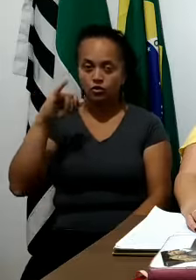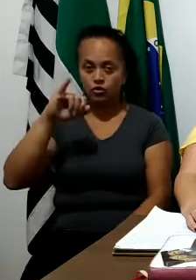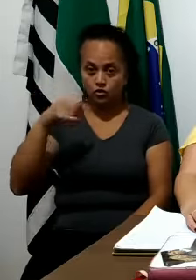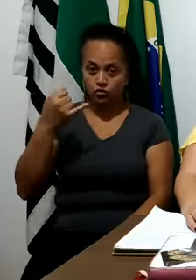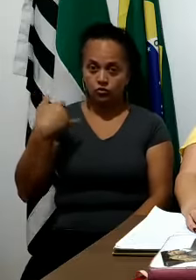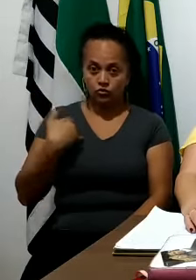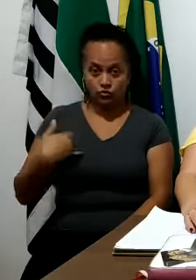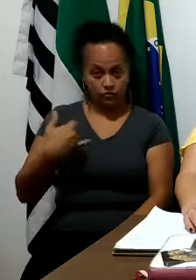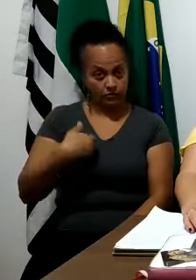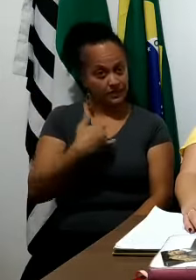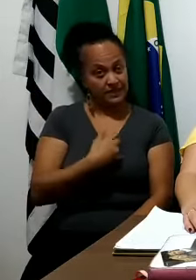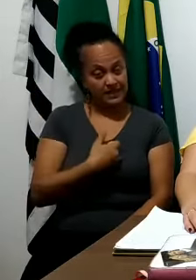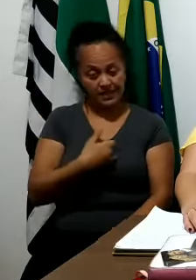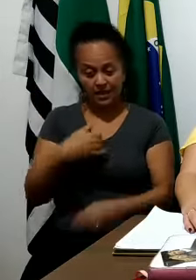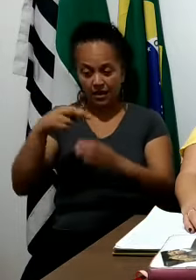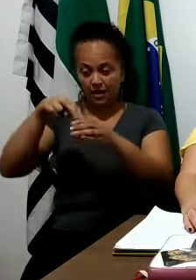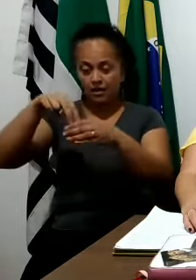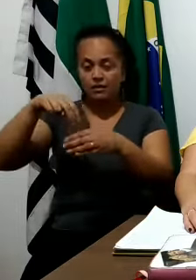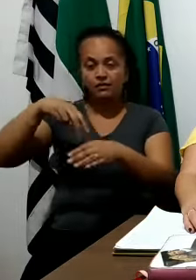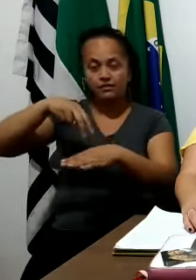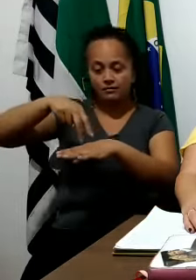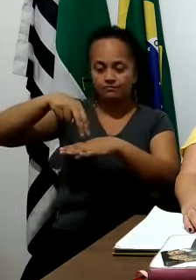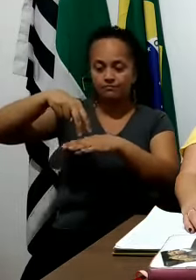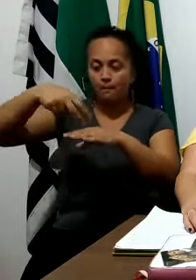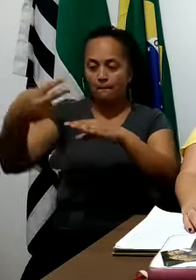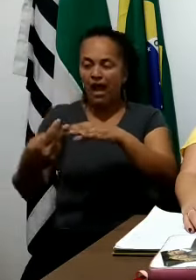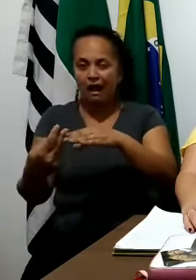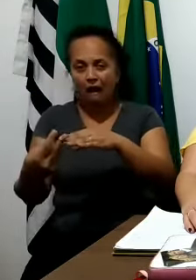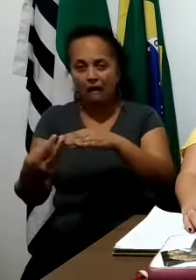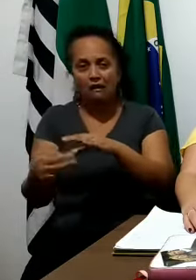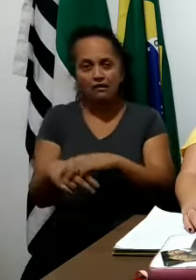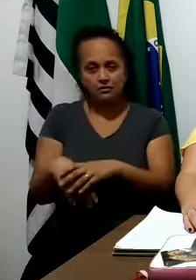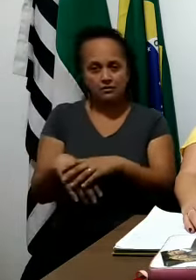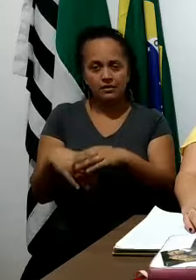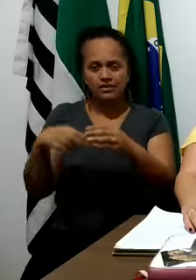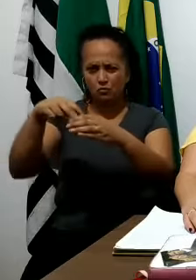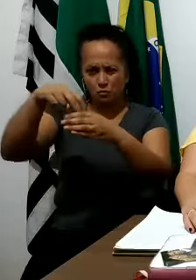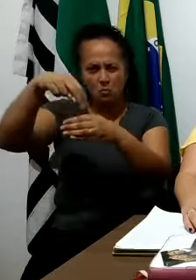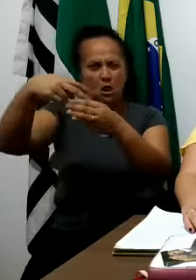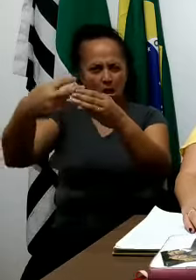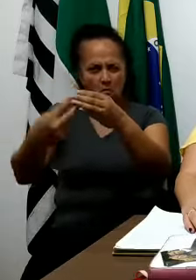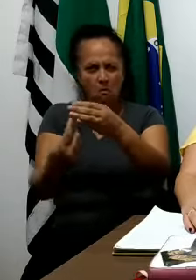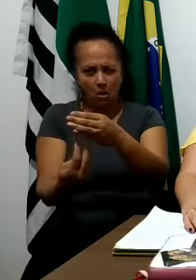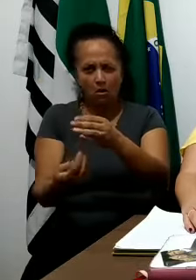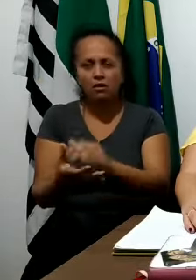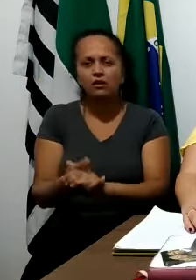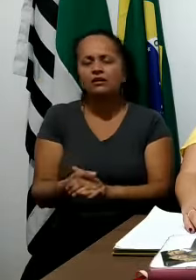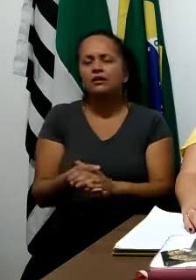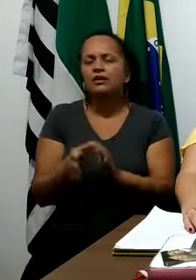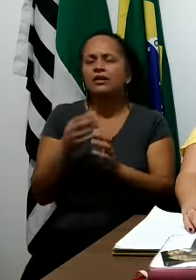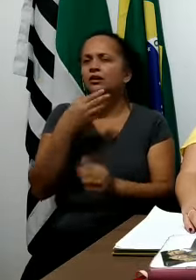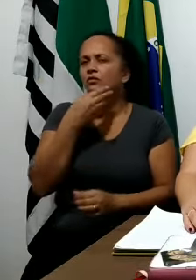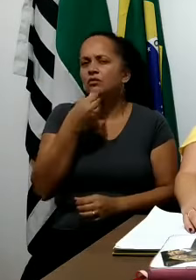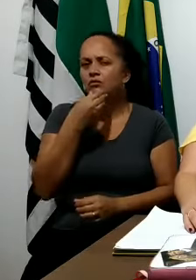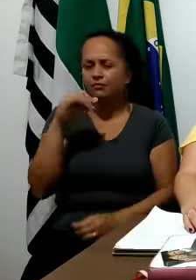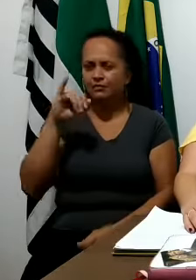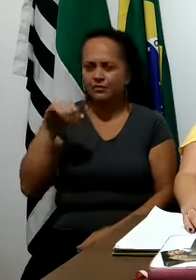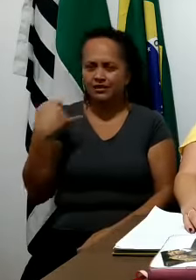acredito que ele ficou ali horas e horas, né? Pedindo ao Senhor que preparasse um lugar,